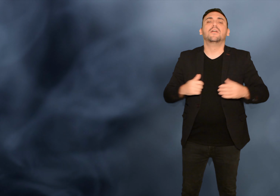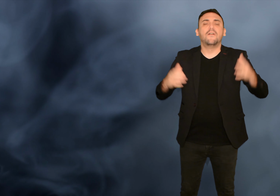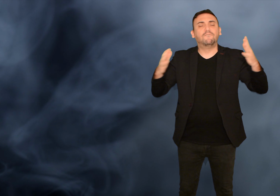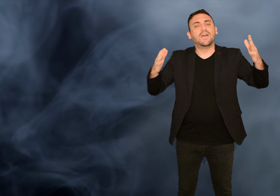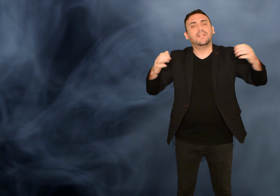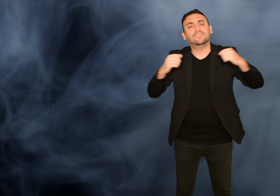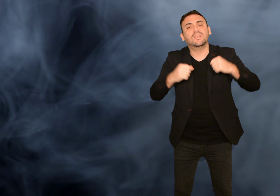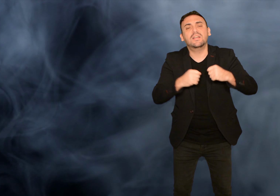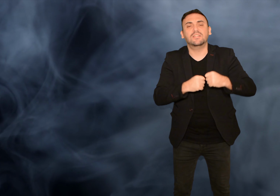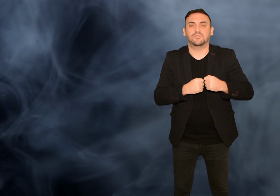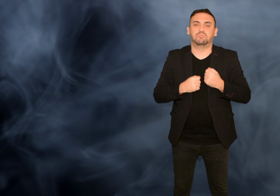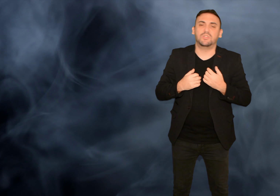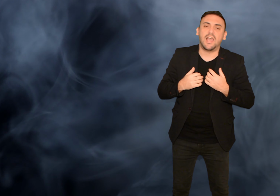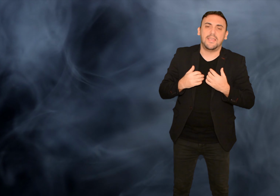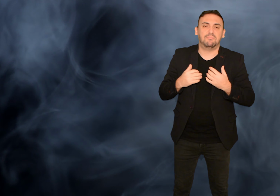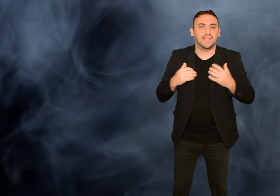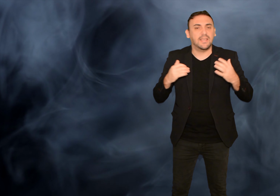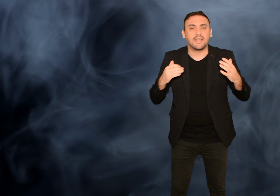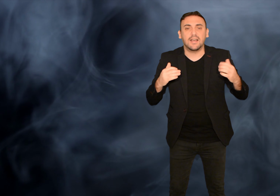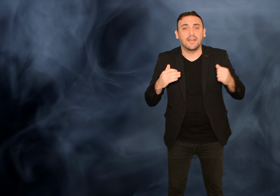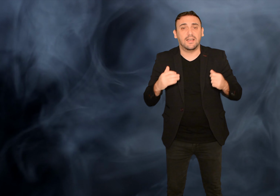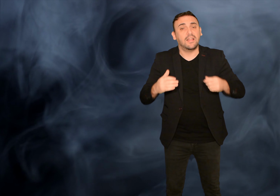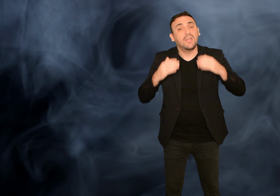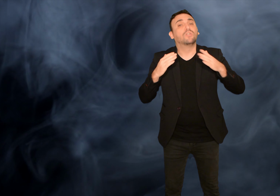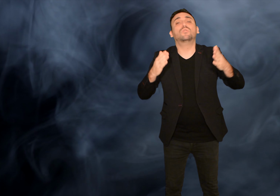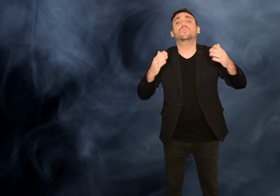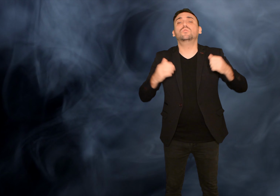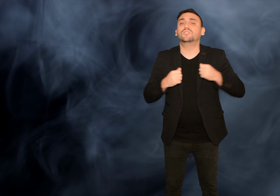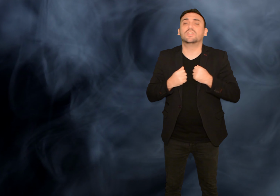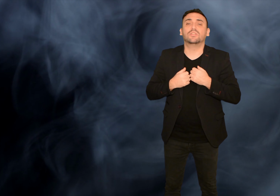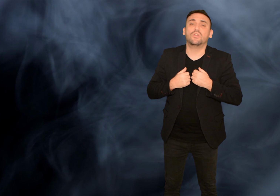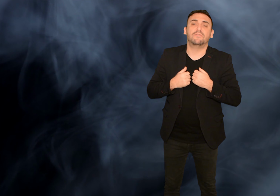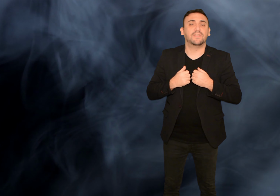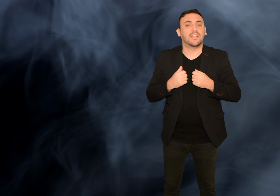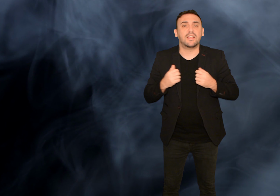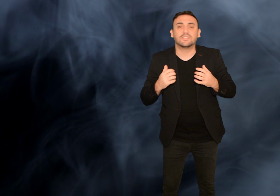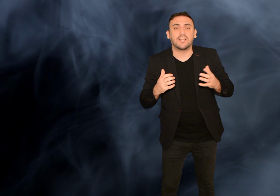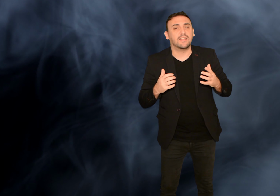Fără să-ți puiai pe eca Cu ce te-ai fi deranjat